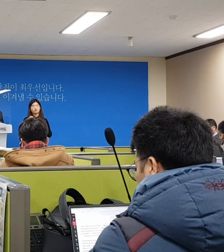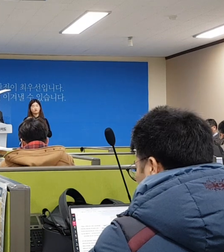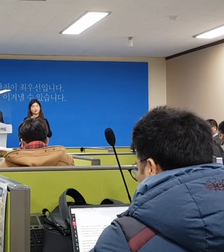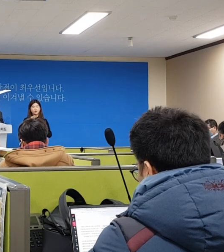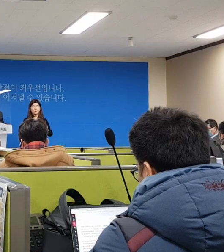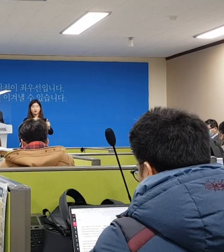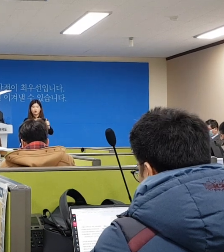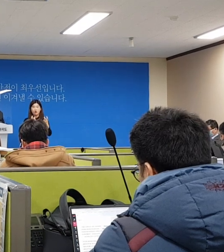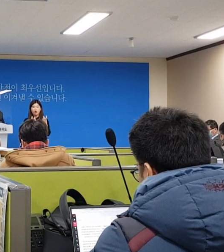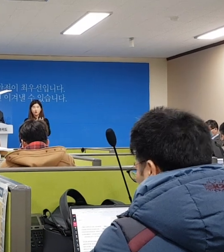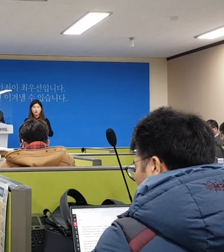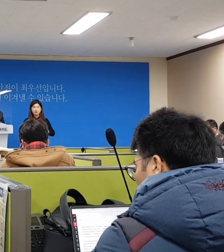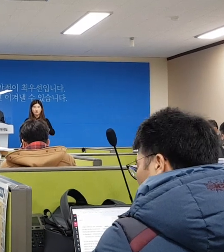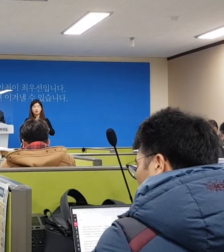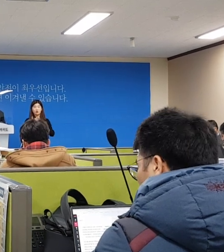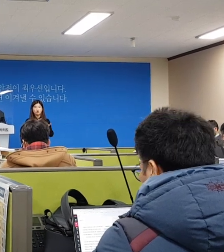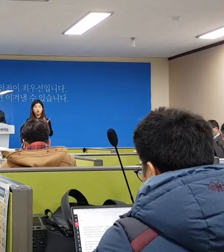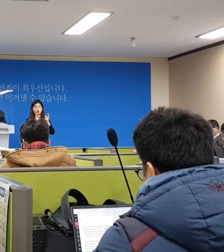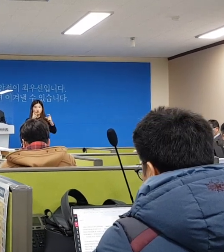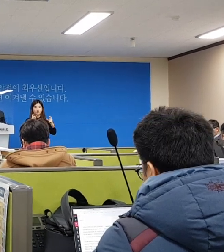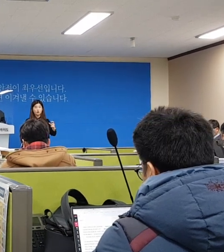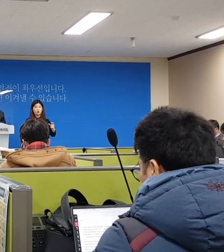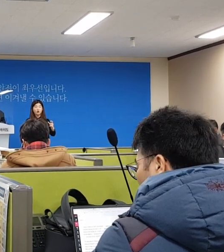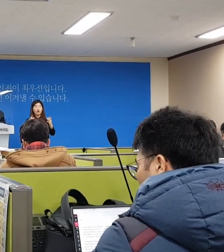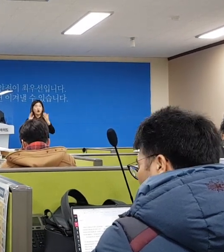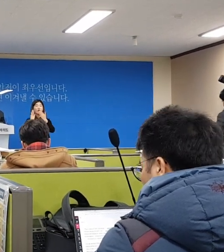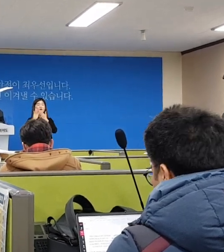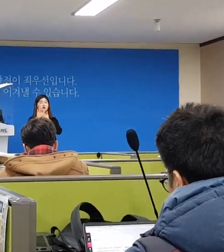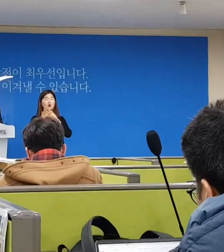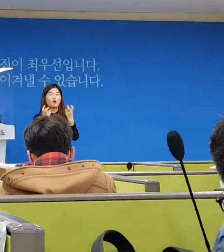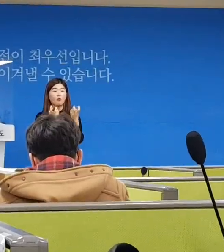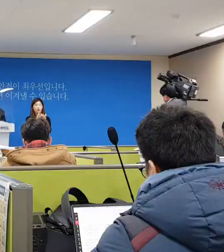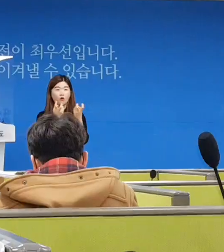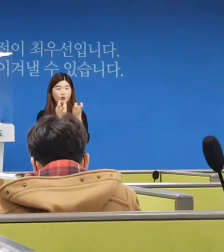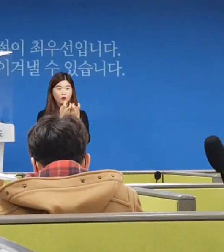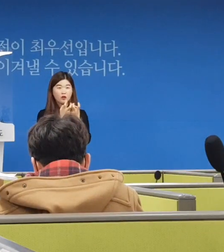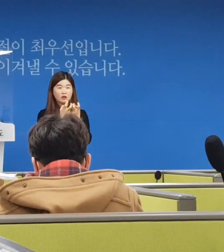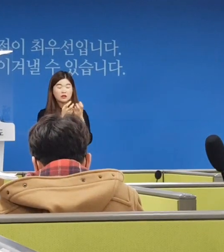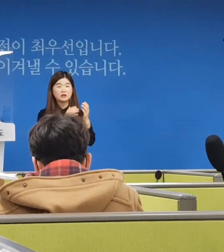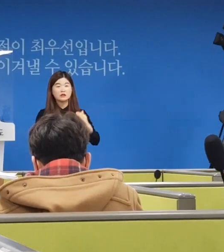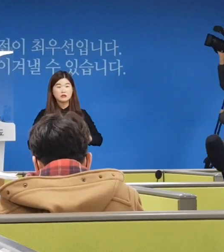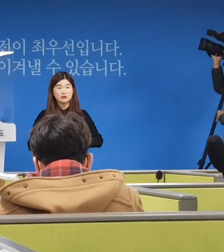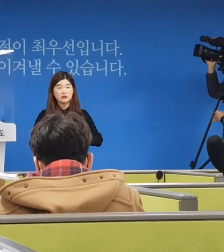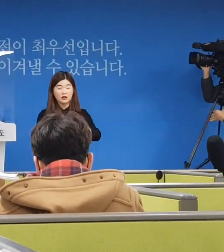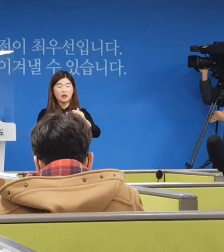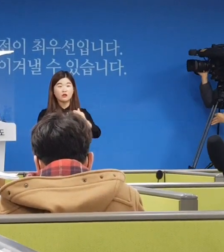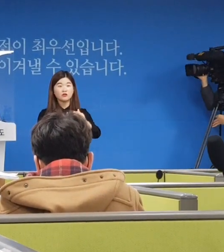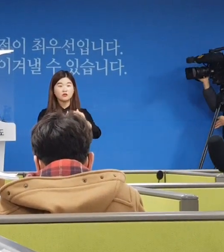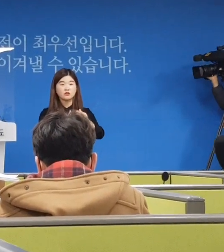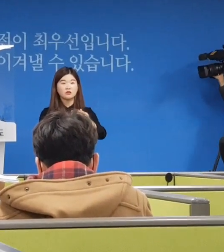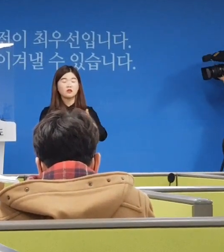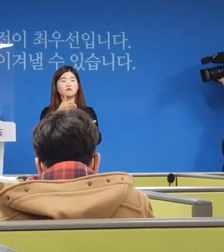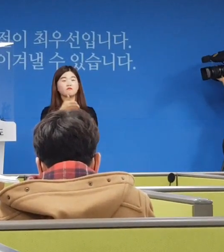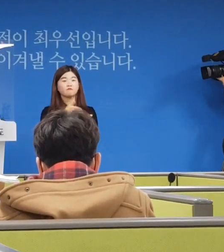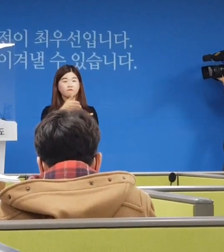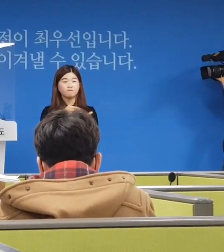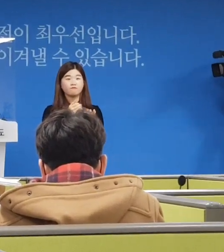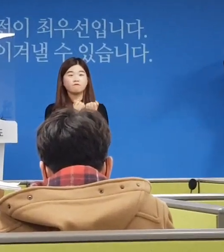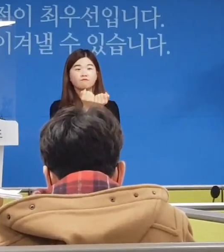어떻게 진행되고 그다음 우리 도에서 앞으로 어떤 방향으로 갈 거라는 것에 대해서 브리핑을